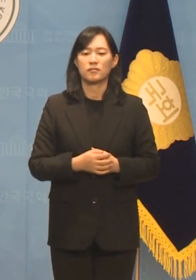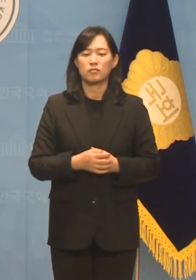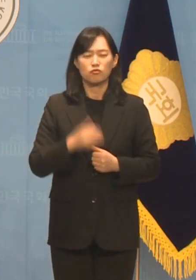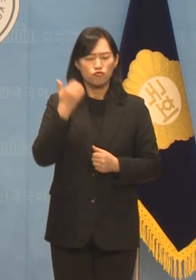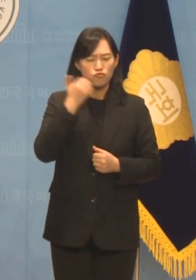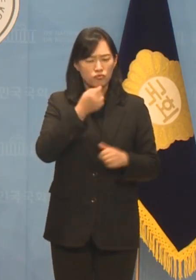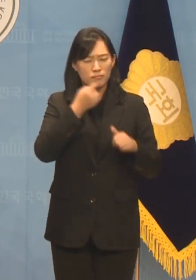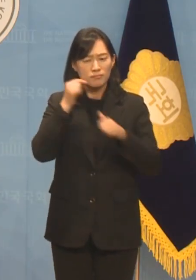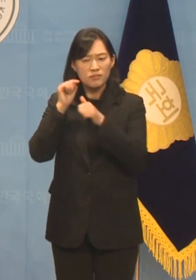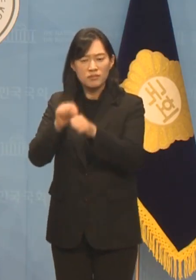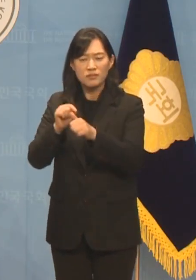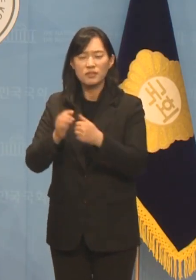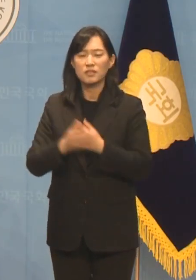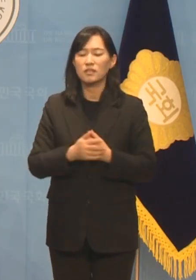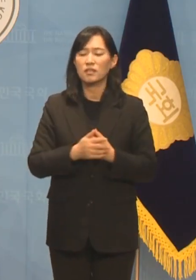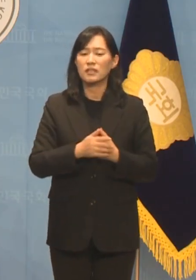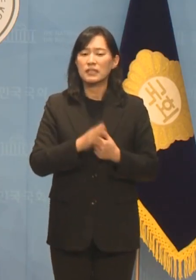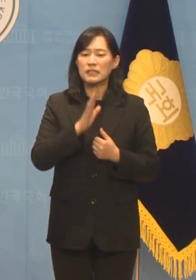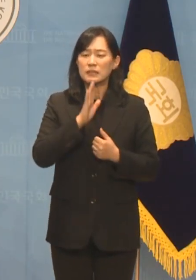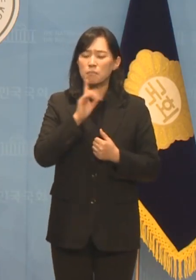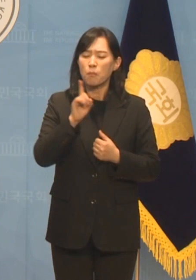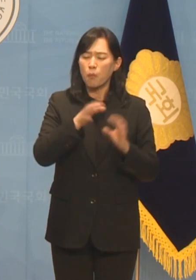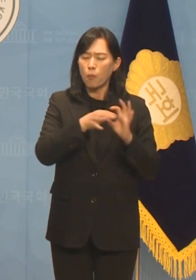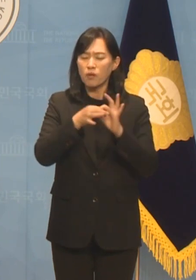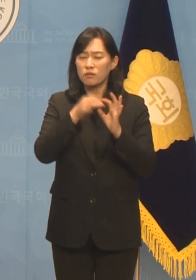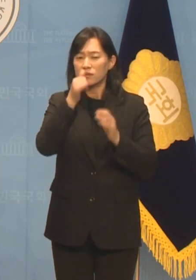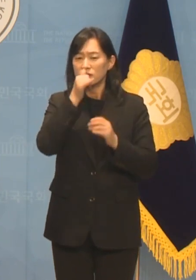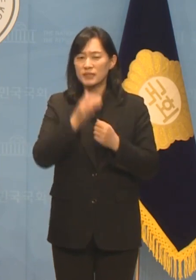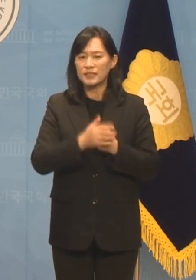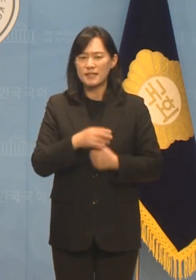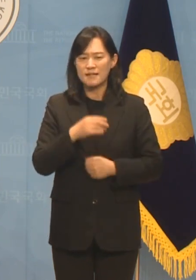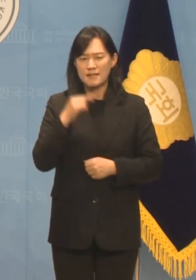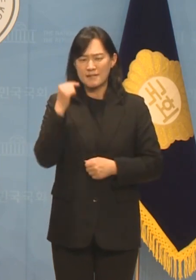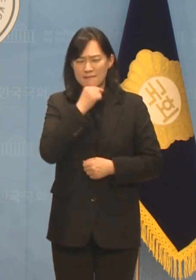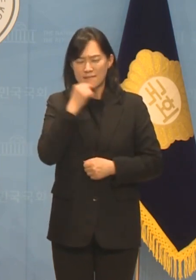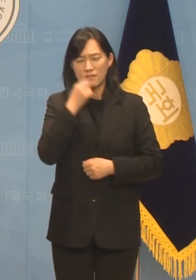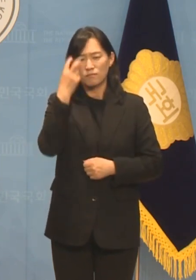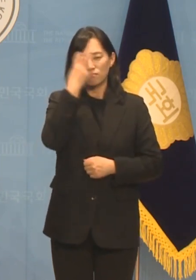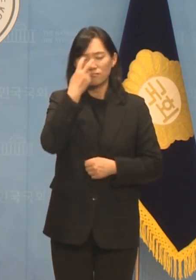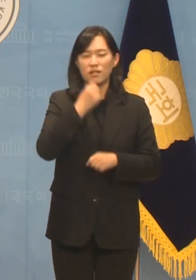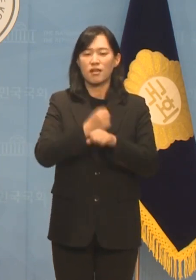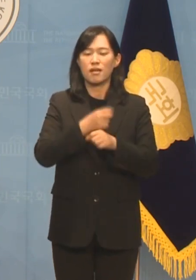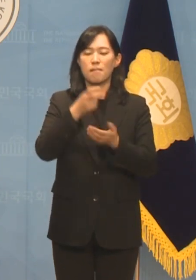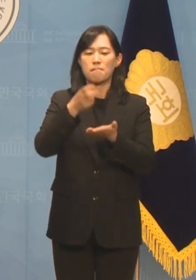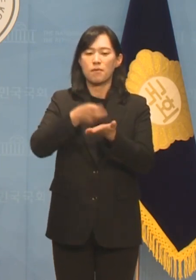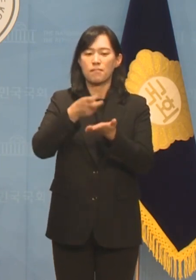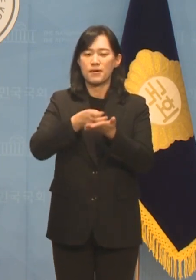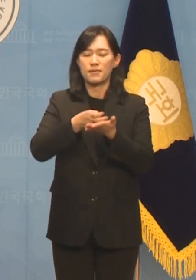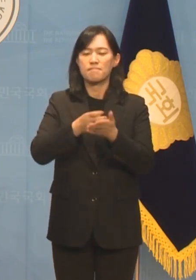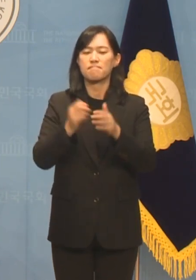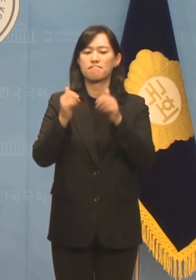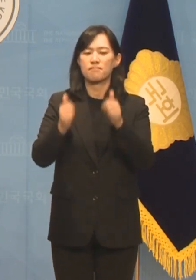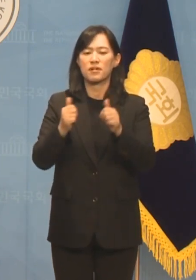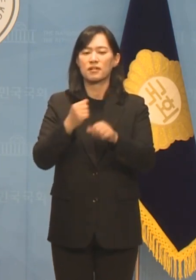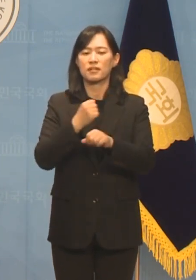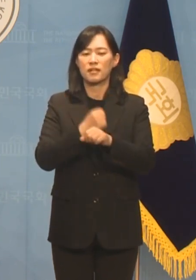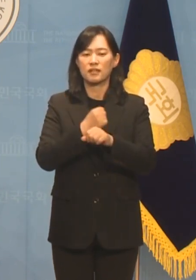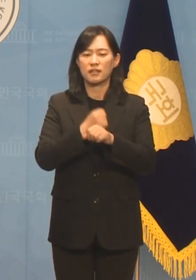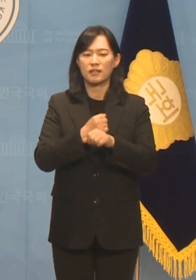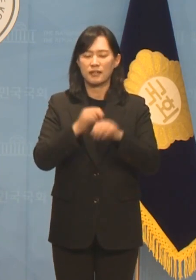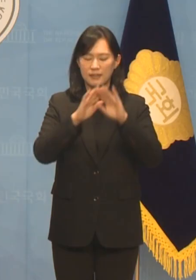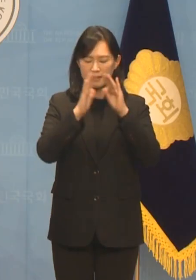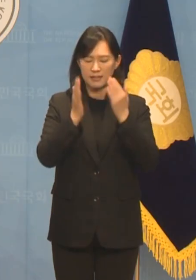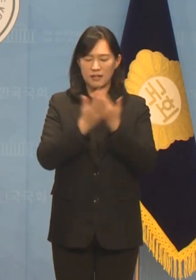누구의 지시였는지, 어디까지 관련되어 있는지 철저히 수사해 법의 심판대에 세워